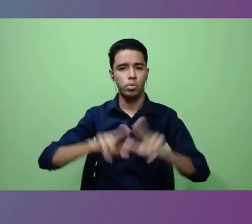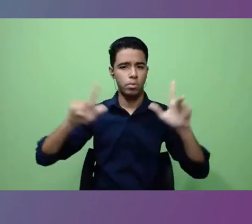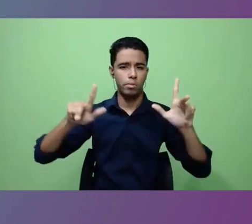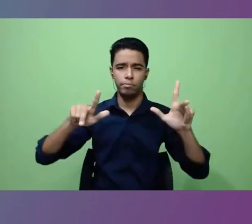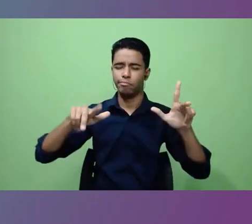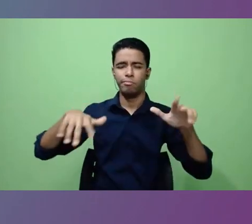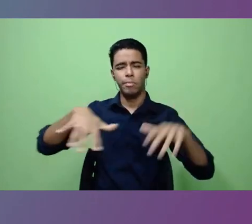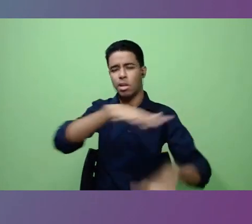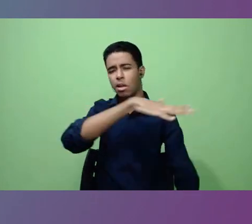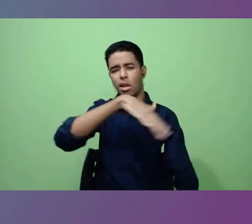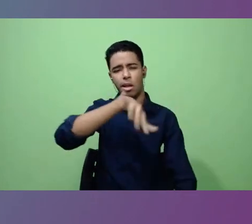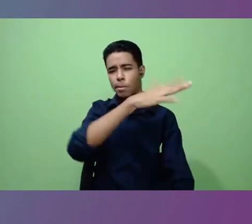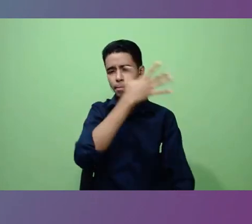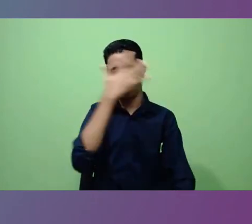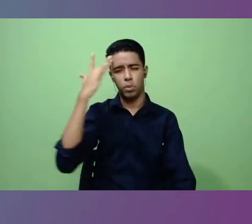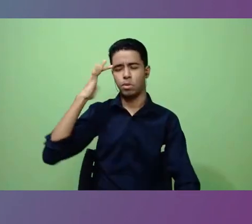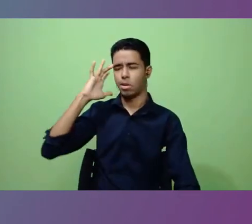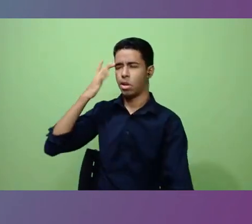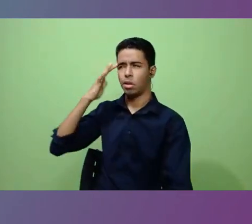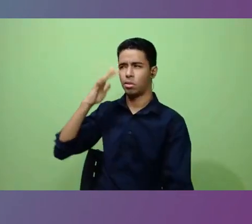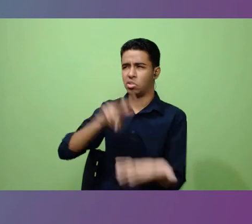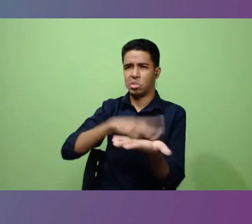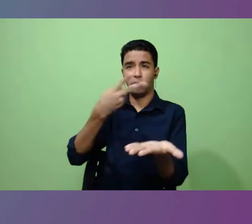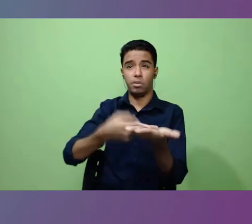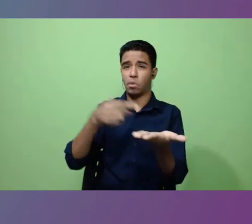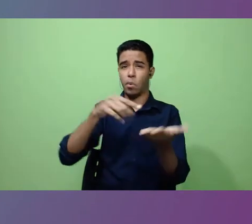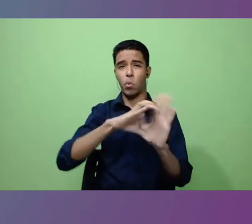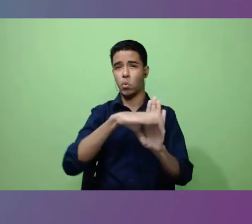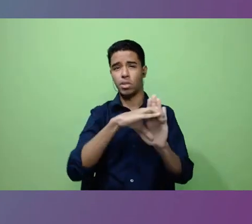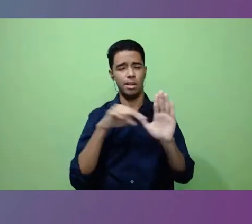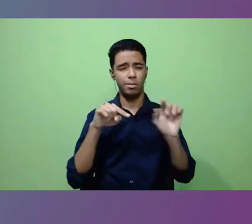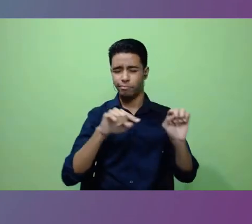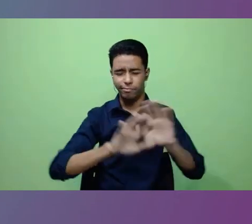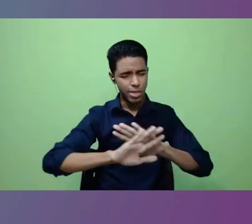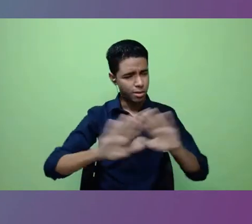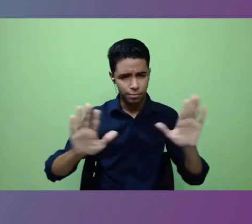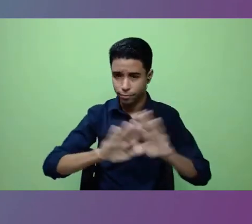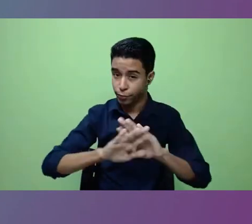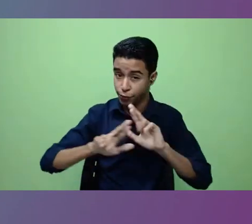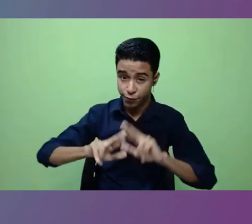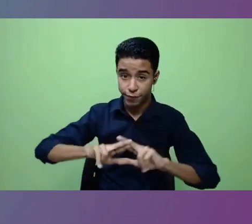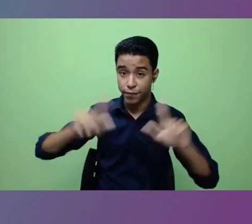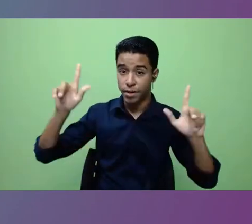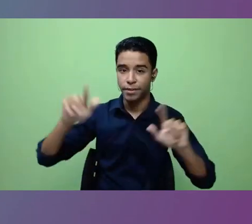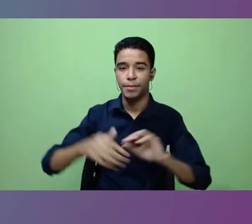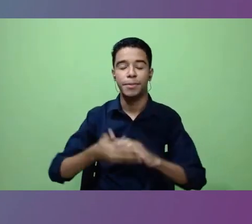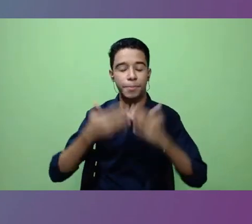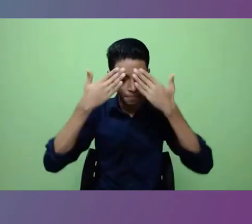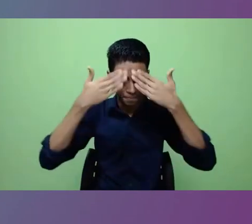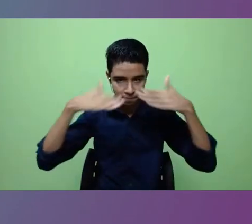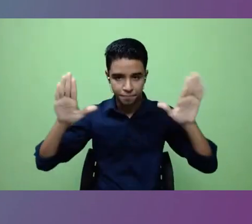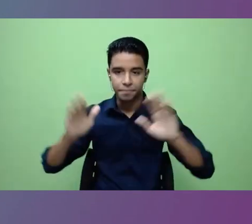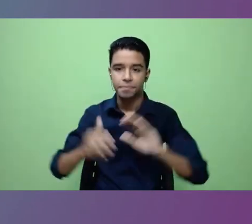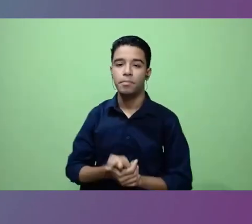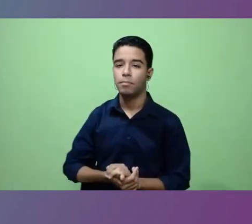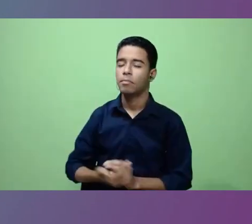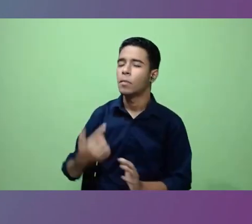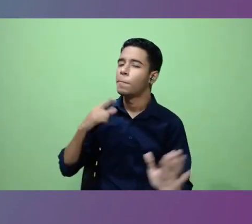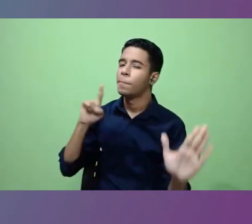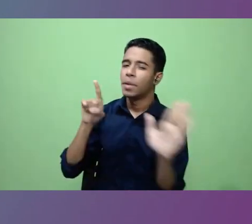todo mundo pensa que é tradução. Então, a primeira pergunta que eu queria fazer para vocês é a velha